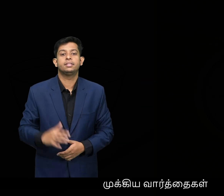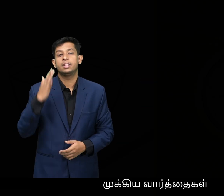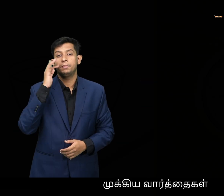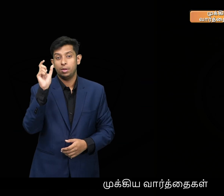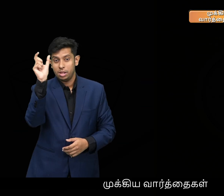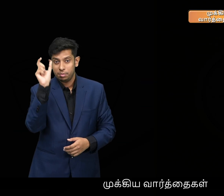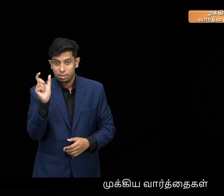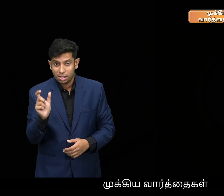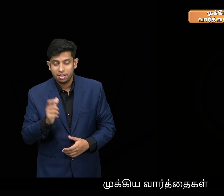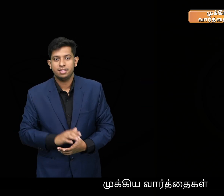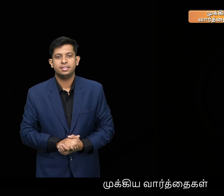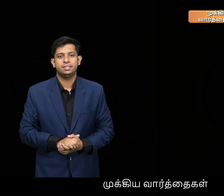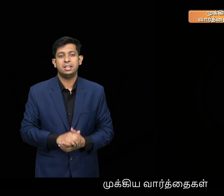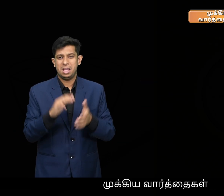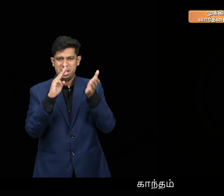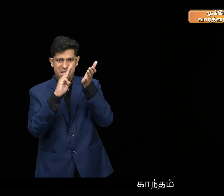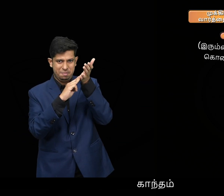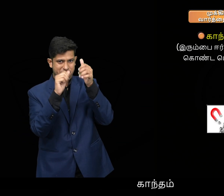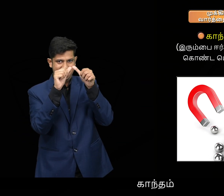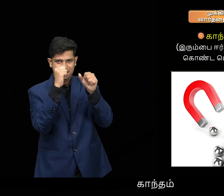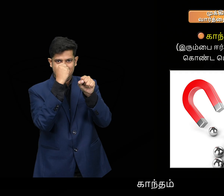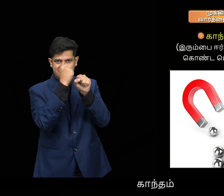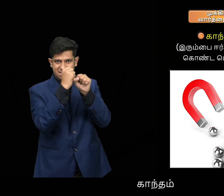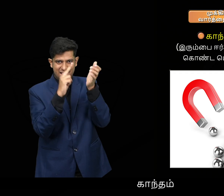முக்கிய வார்த்தைகள்: காந்தம்,